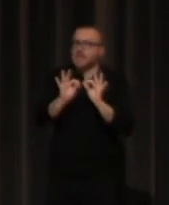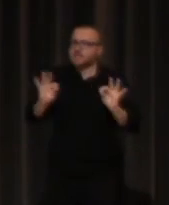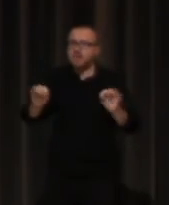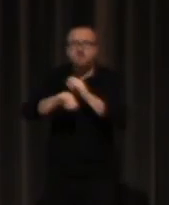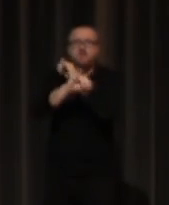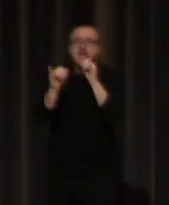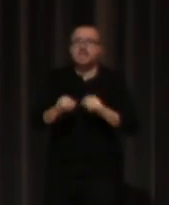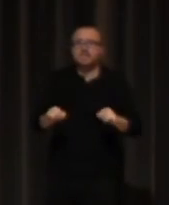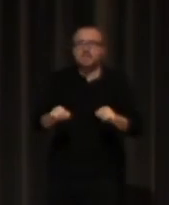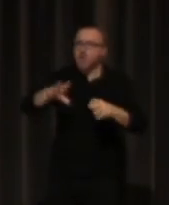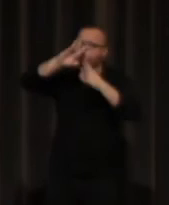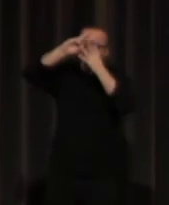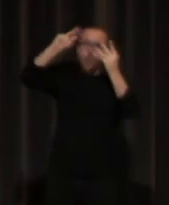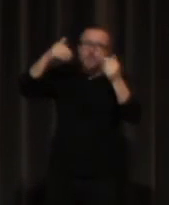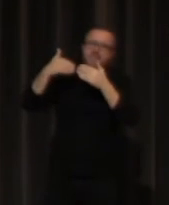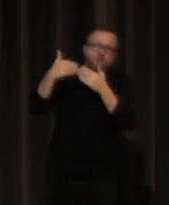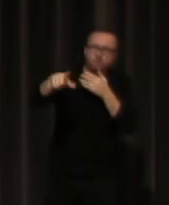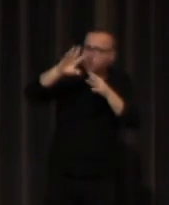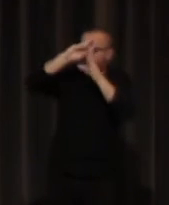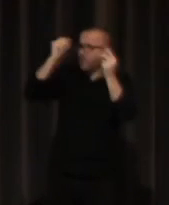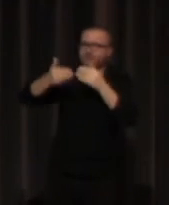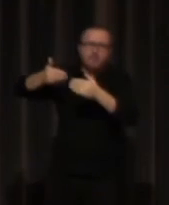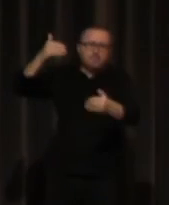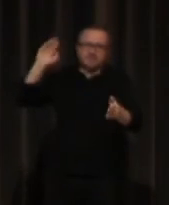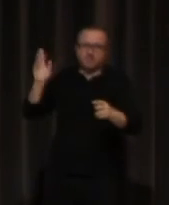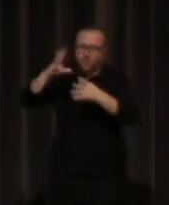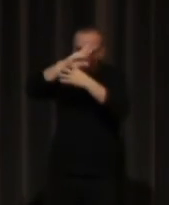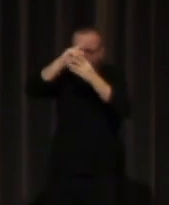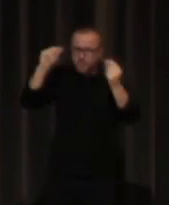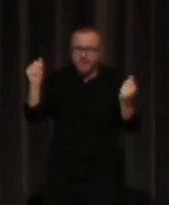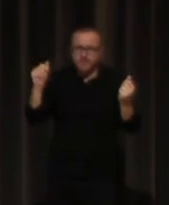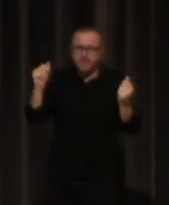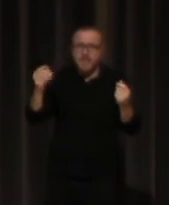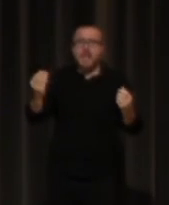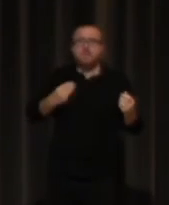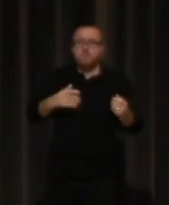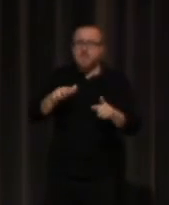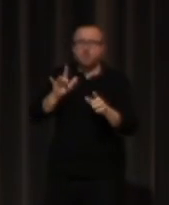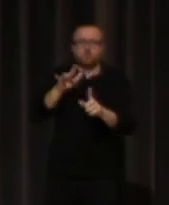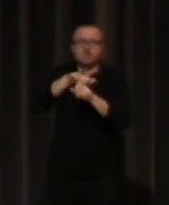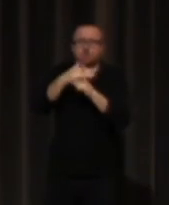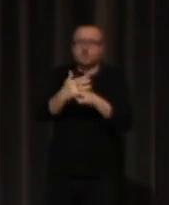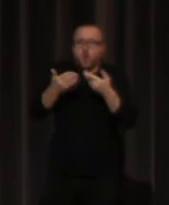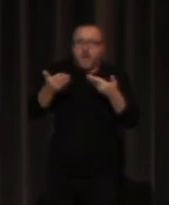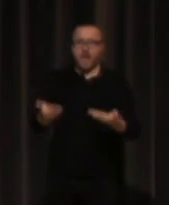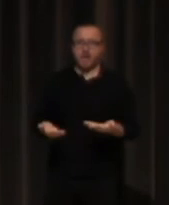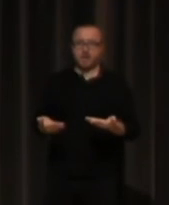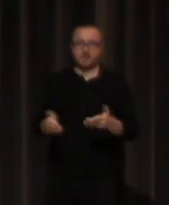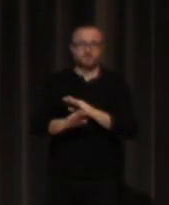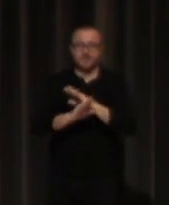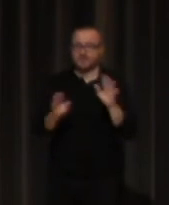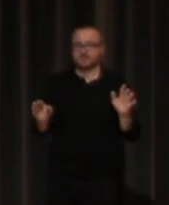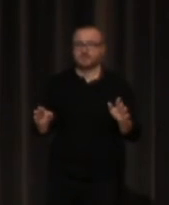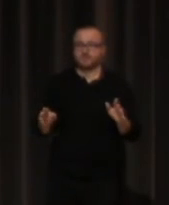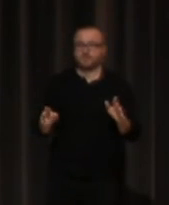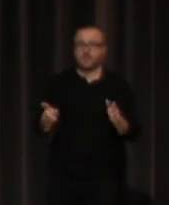i estaràs bé. Oblidar-ho tot, oblidar sobretot com se'ns esgota el temps, oblidar aquests geranis